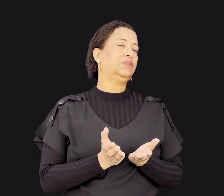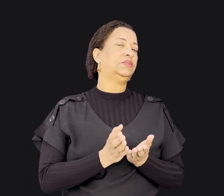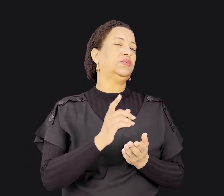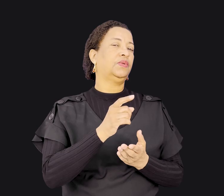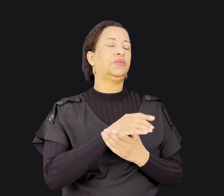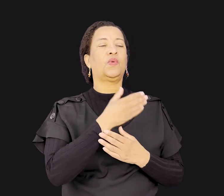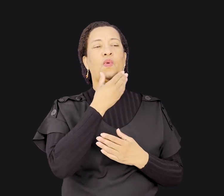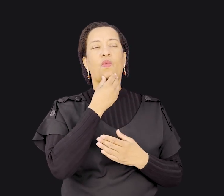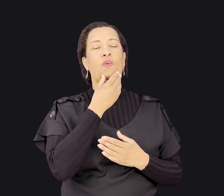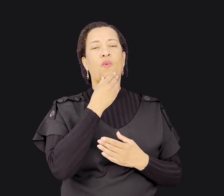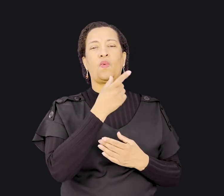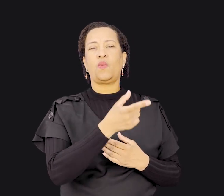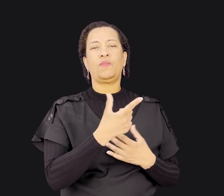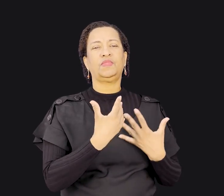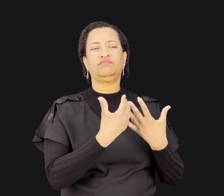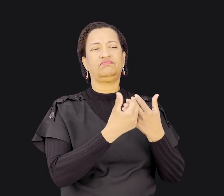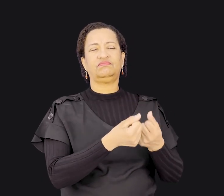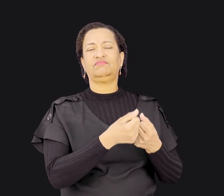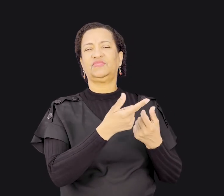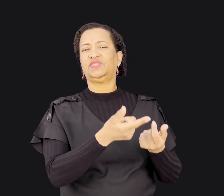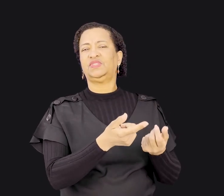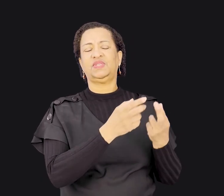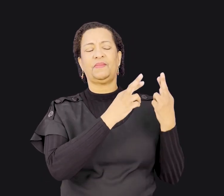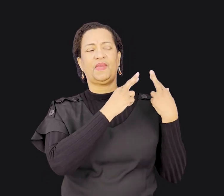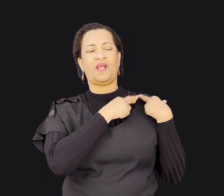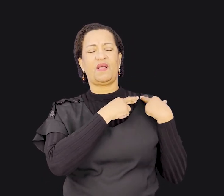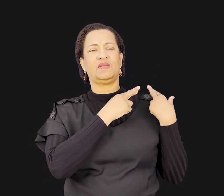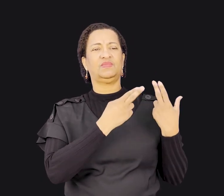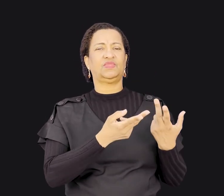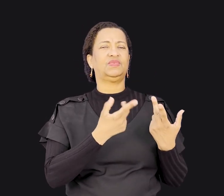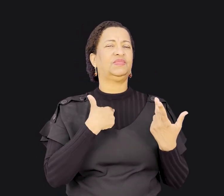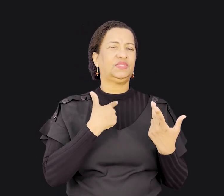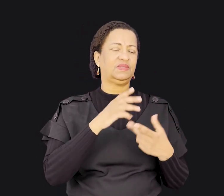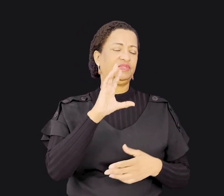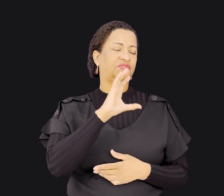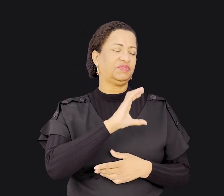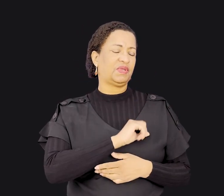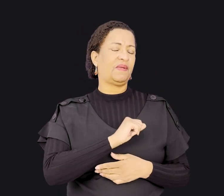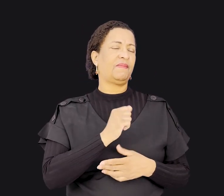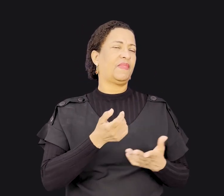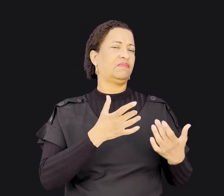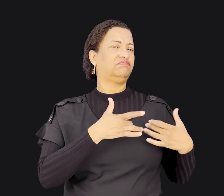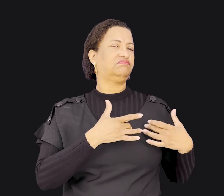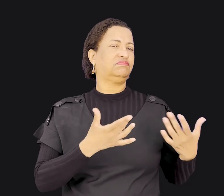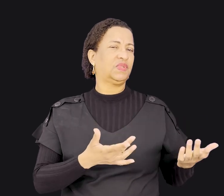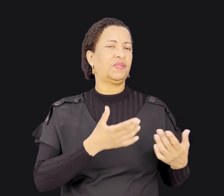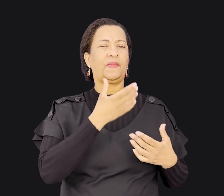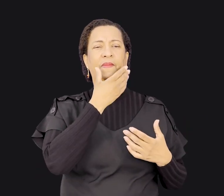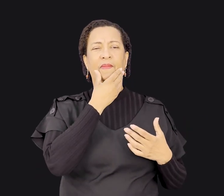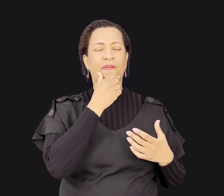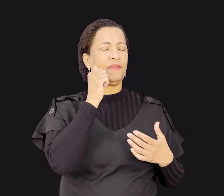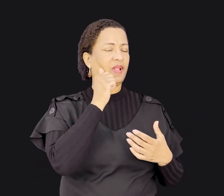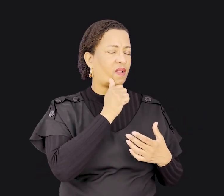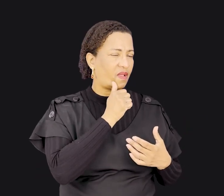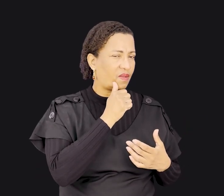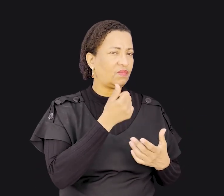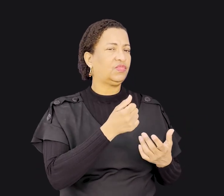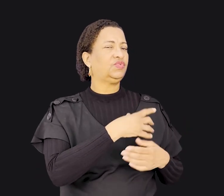não assume a responsabilidade que Deus lhe deu de amar e se entregar pela sua mulher e pelos seus filhos, como Cristo se entregou pela